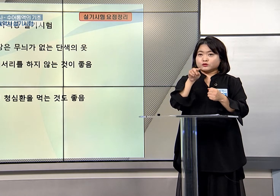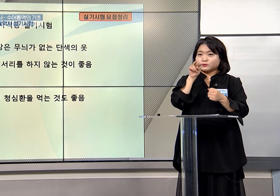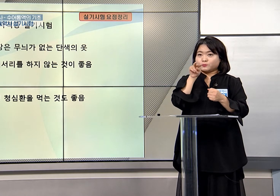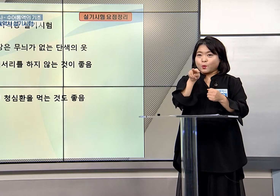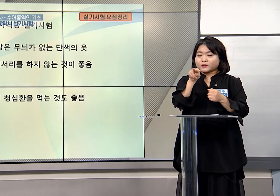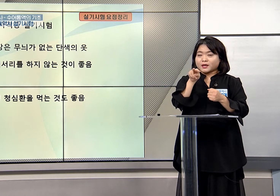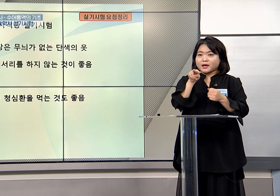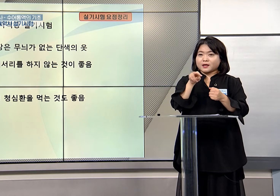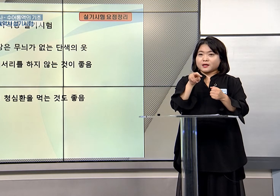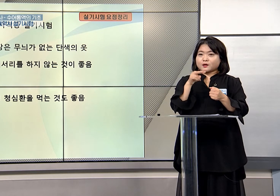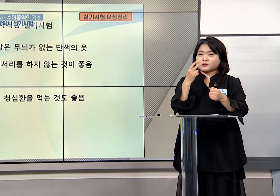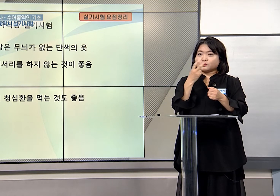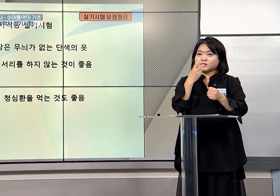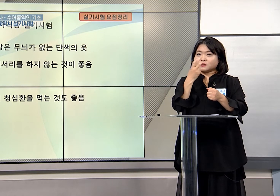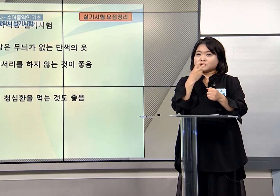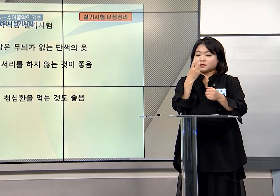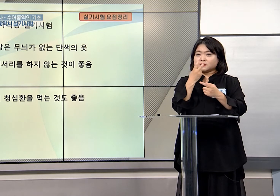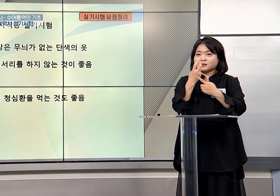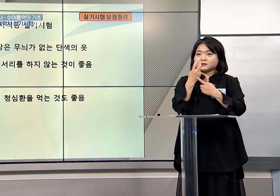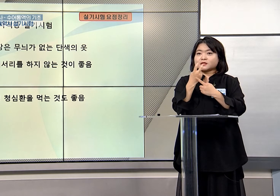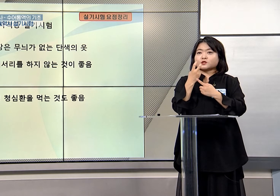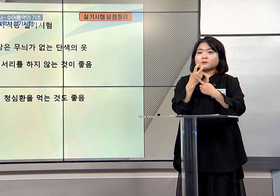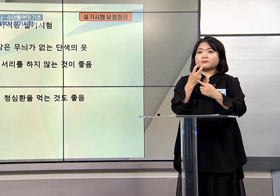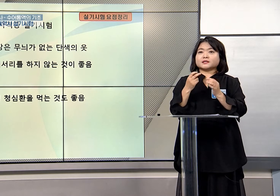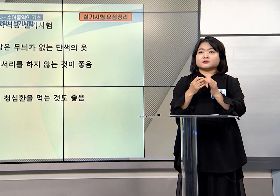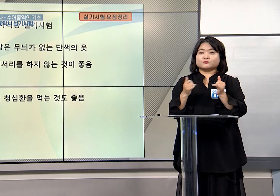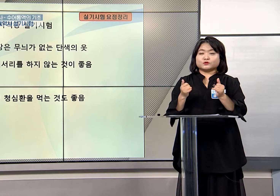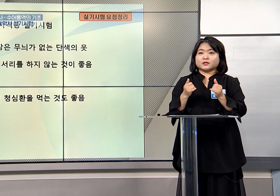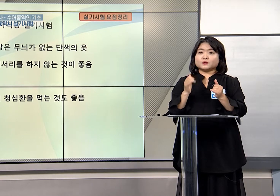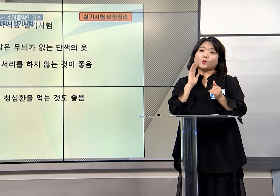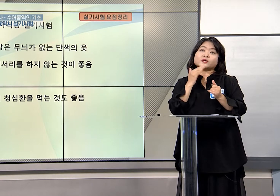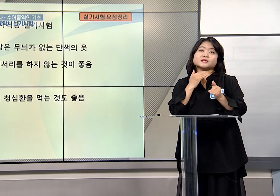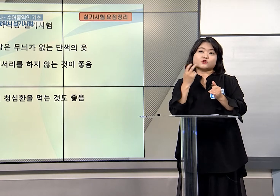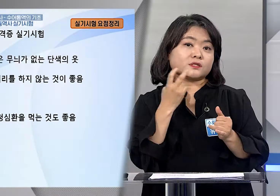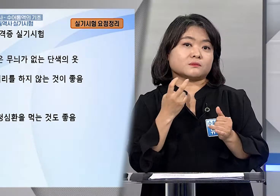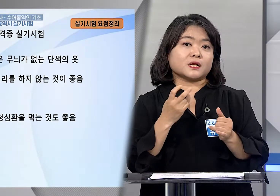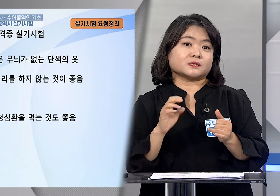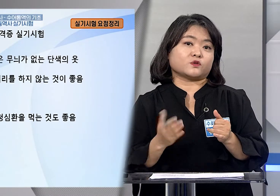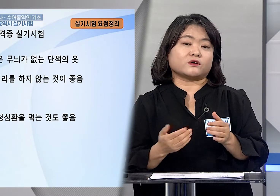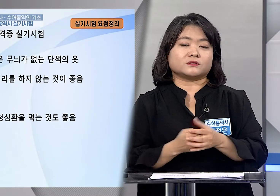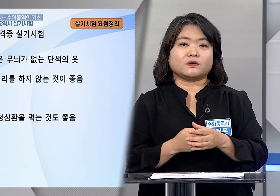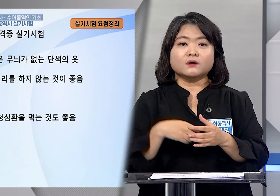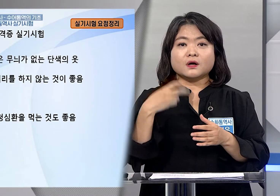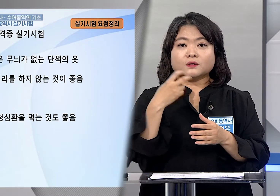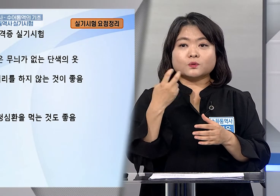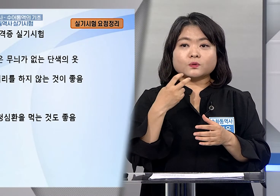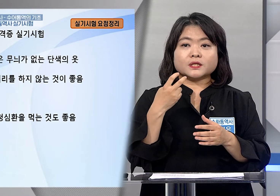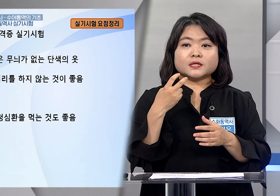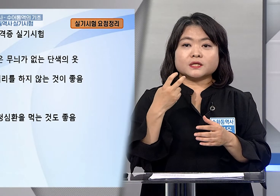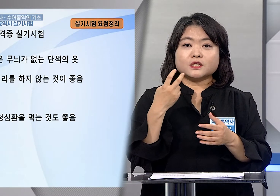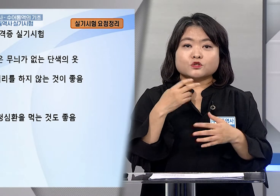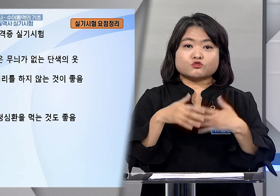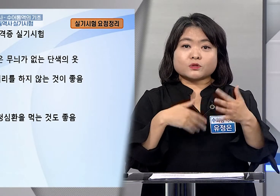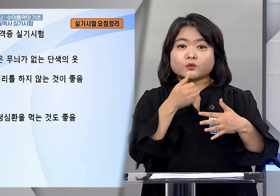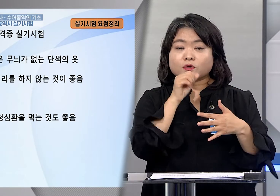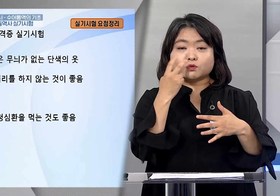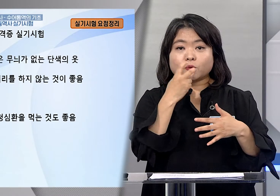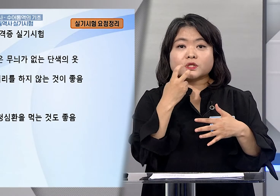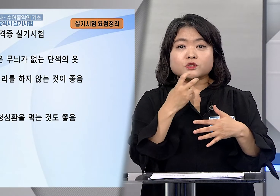눈 보기에 우리 이 채점하시는 분이 농인이 채점을 하시게 되거든요. 농인이 수화 통역은 농인이